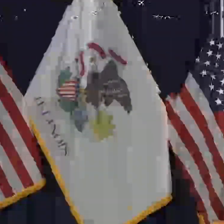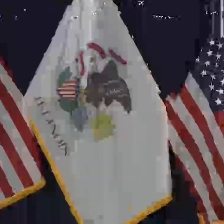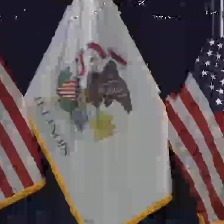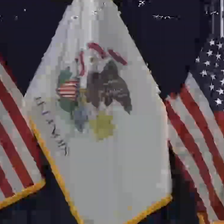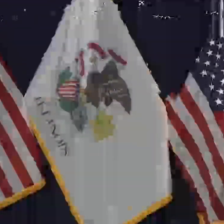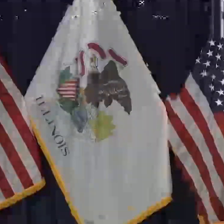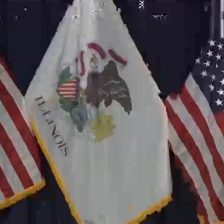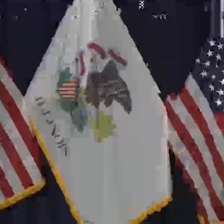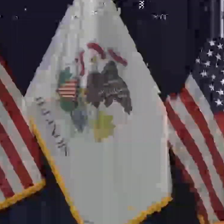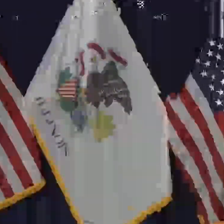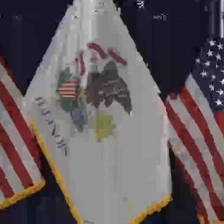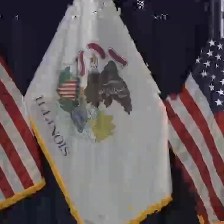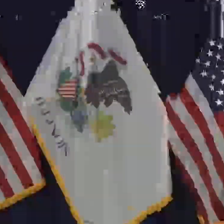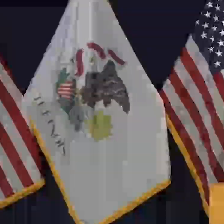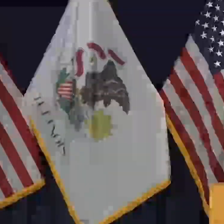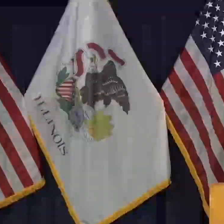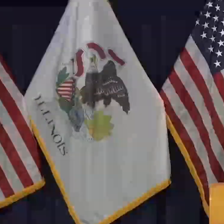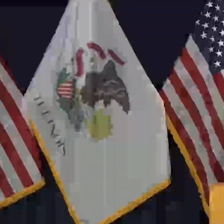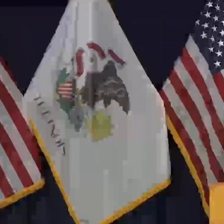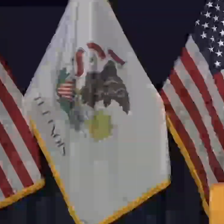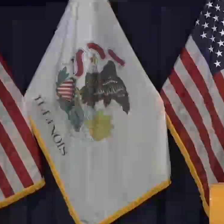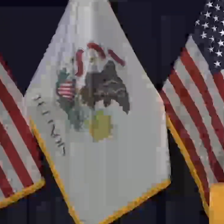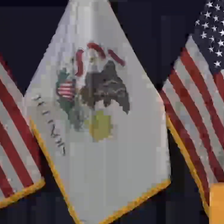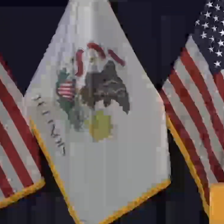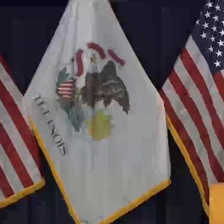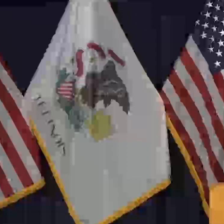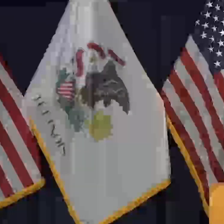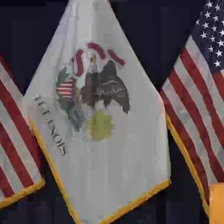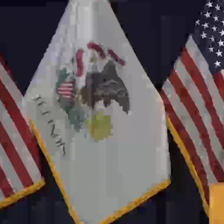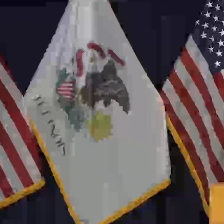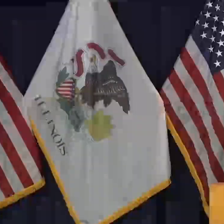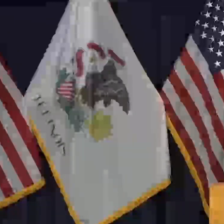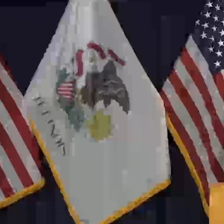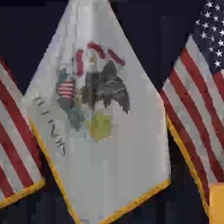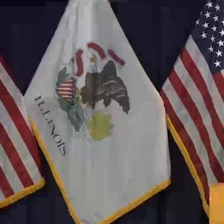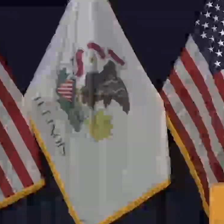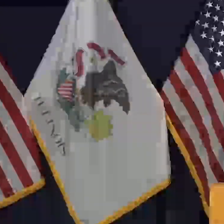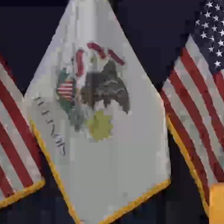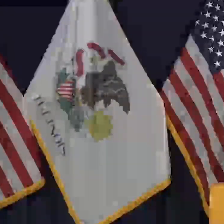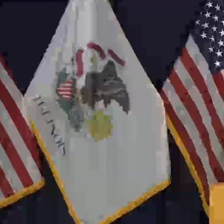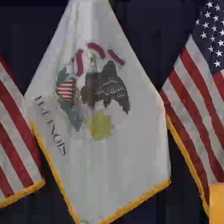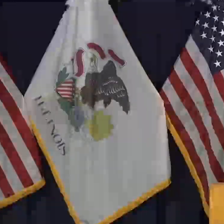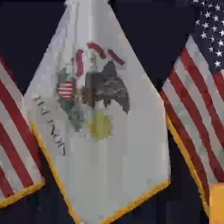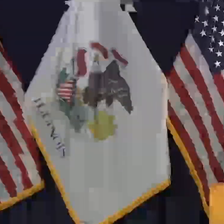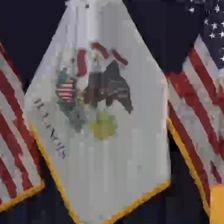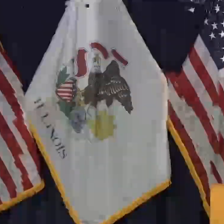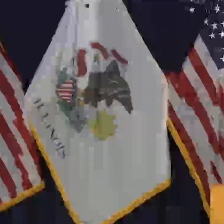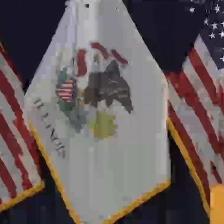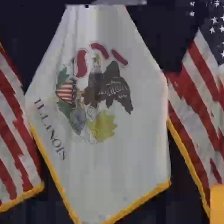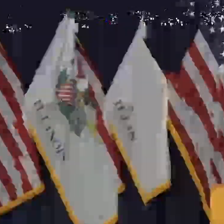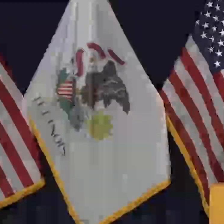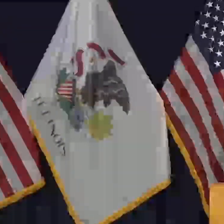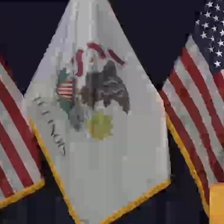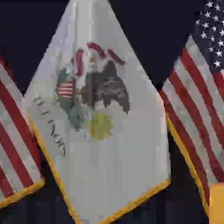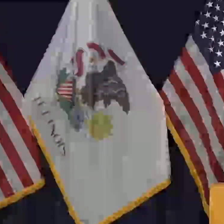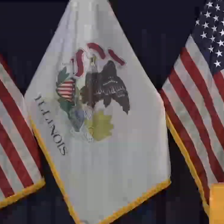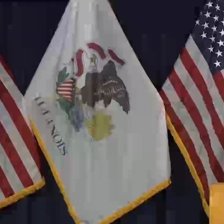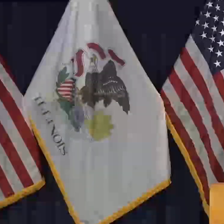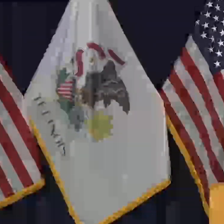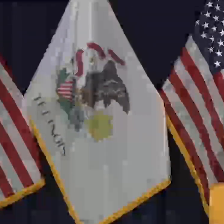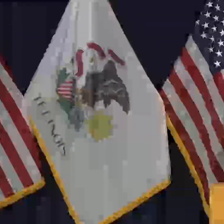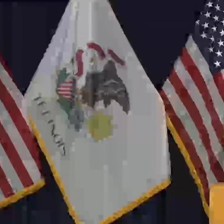ayuda que hemos dado, hemos ayudado a miles de gentes y el 90% de estos empresarios han obtenido sus